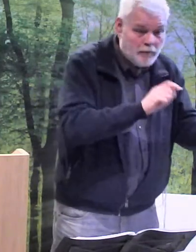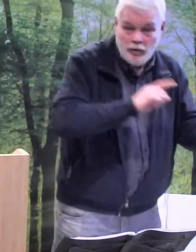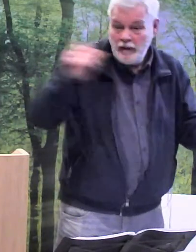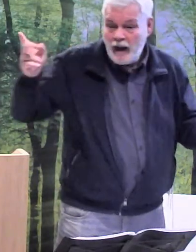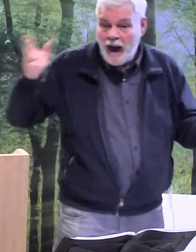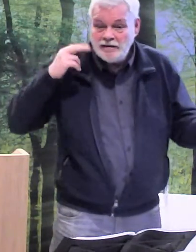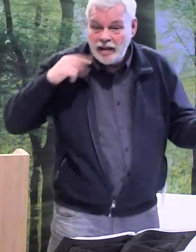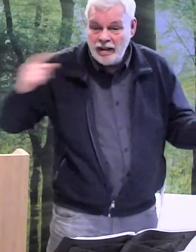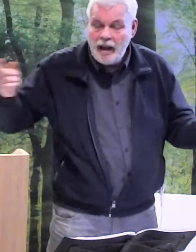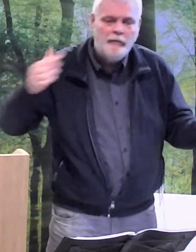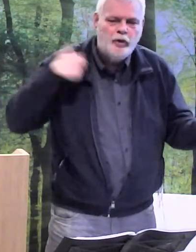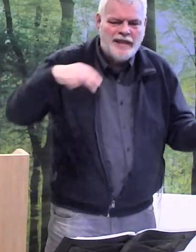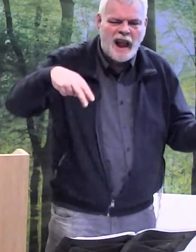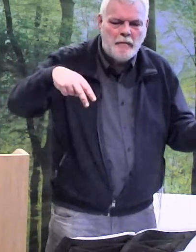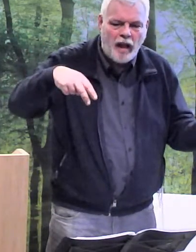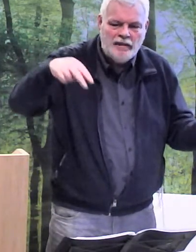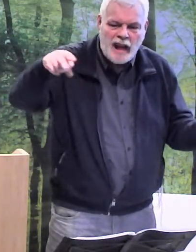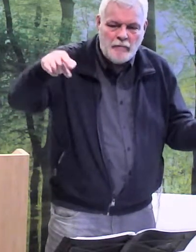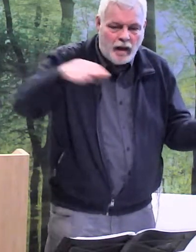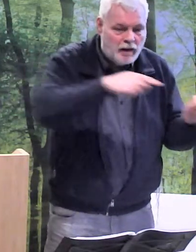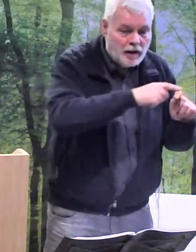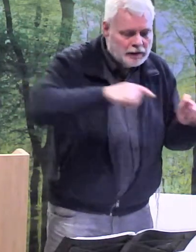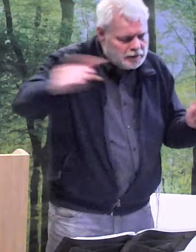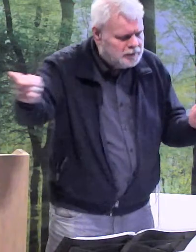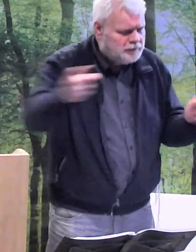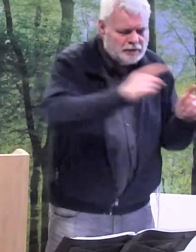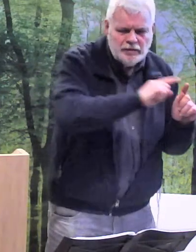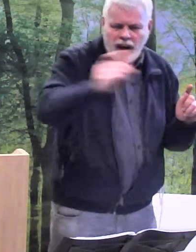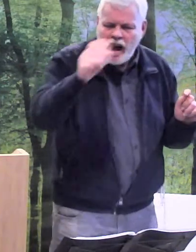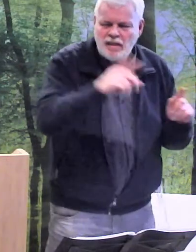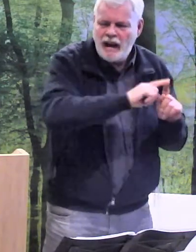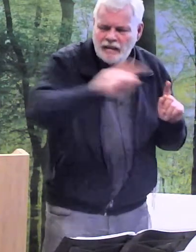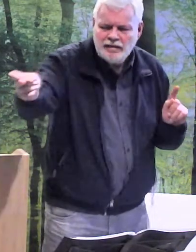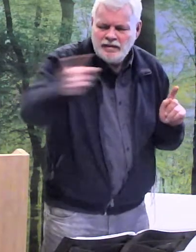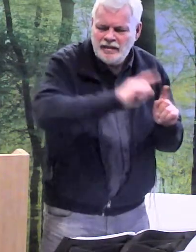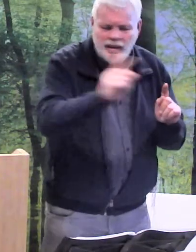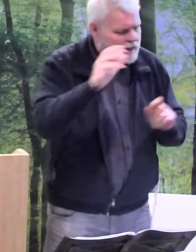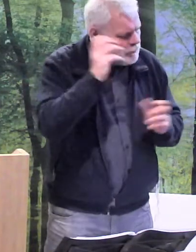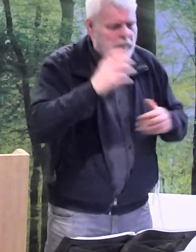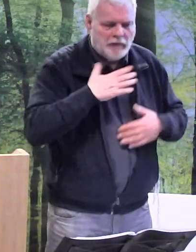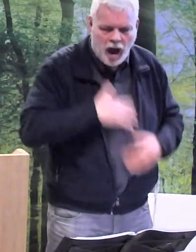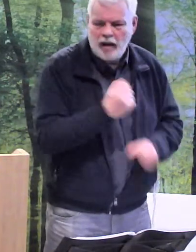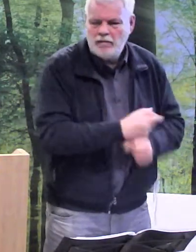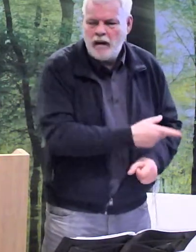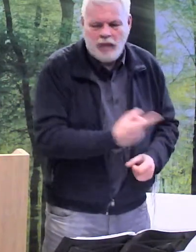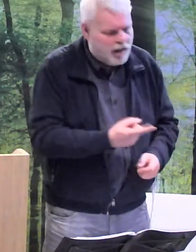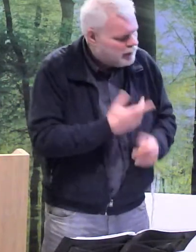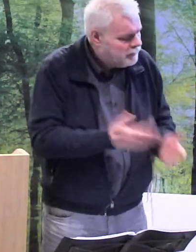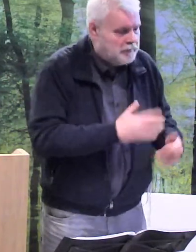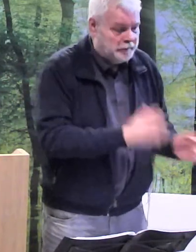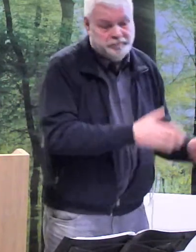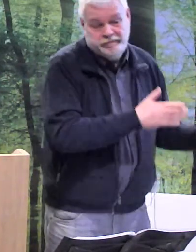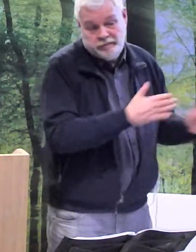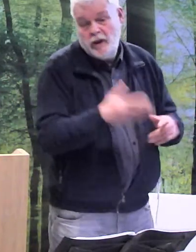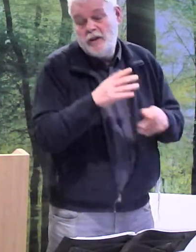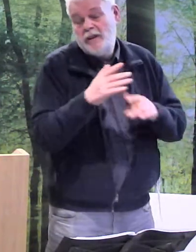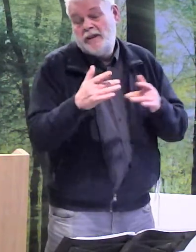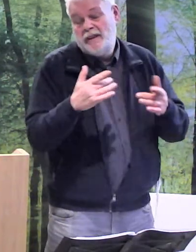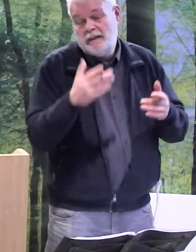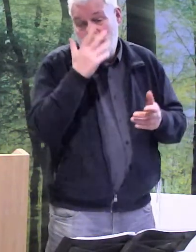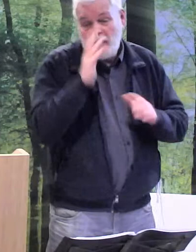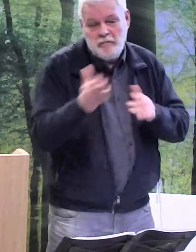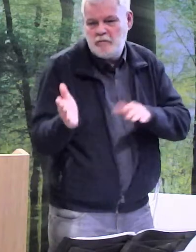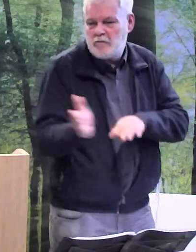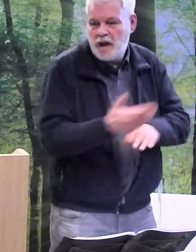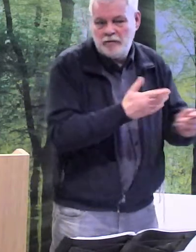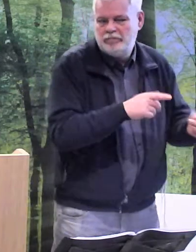veel keren naar Hasselt, naar Antwerpen hè, en terug heen en weer. Nee, hij deed het al, ze deden het altijd